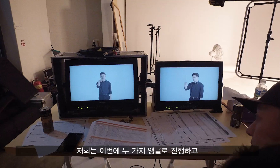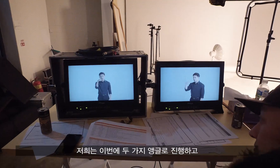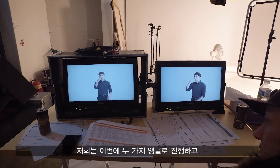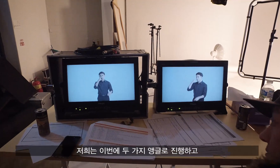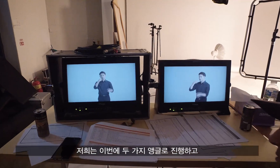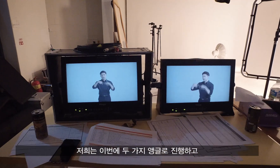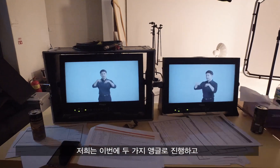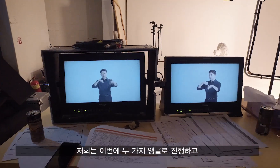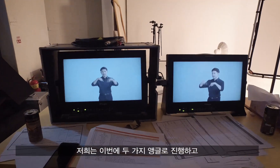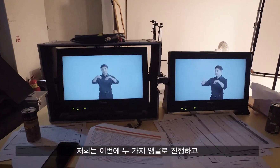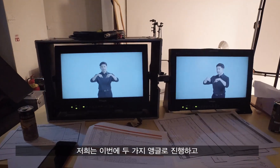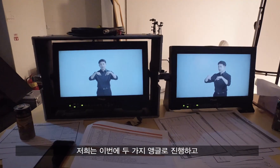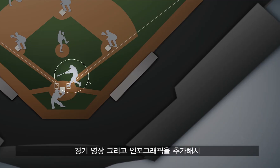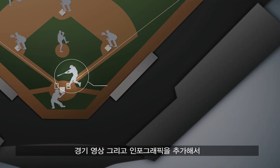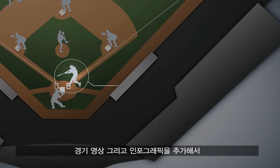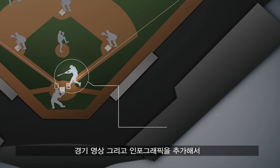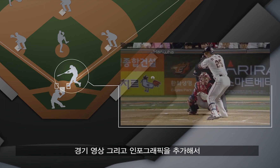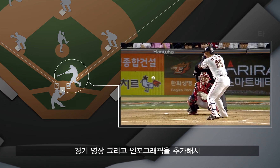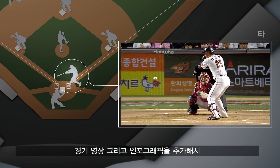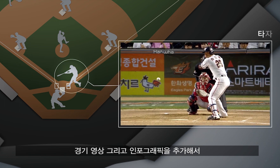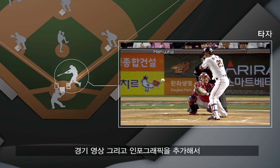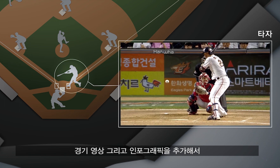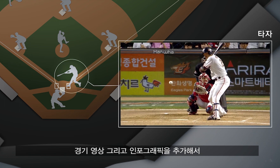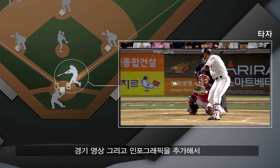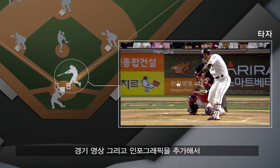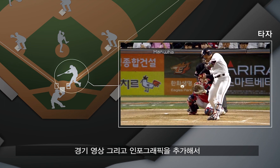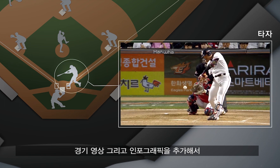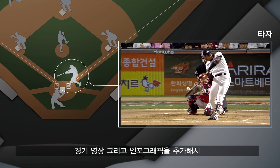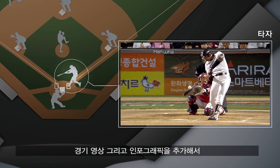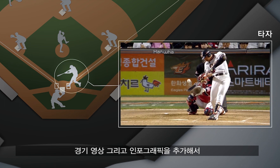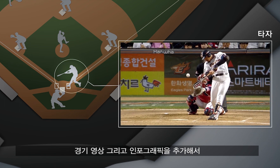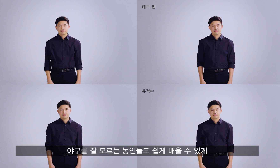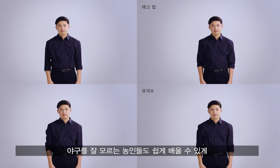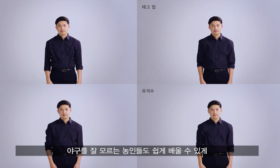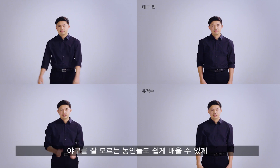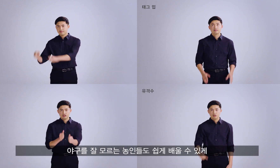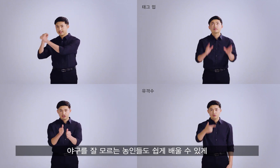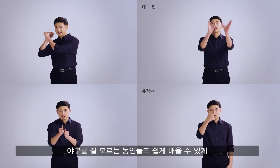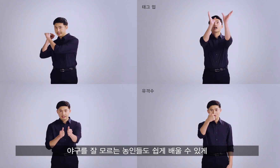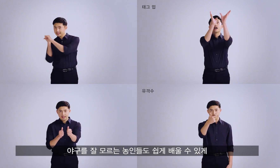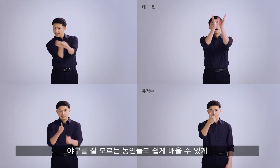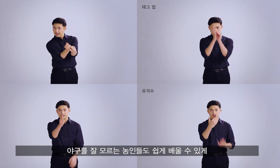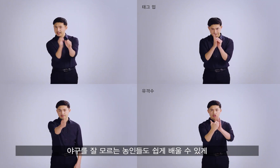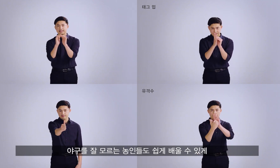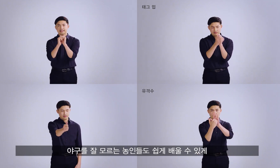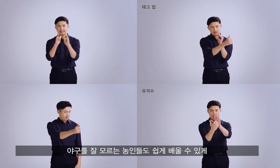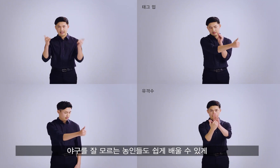저희는 이번에 두 가지 앵글로 진행하고 경기 영상 레퍼런스 그리고 인포그래픽을 추가해서 야구를 잘 모르는 농인들도 쉽게 배울 수 있게